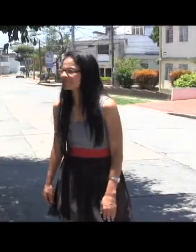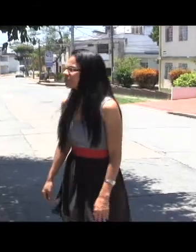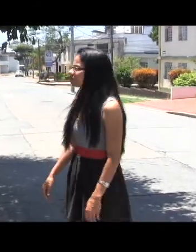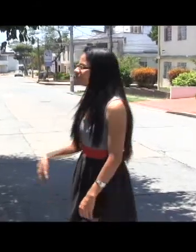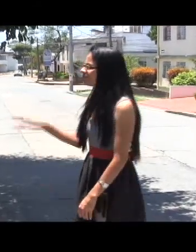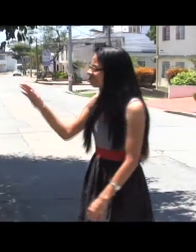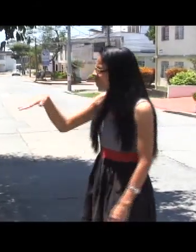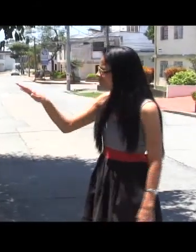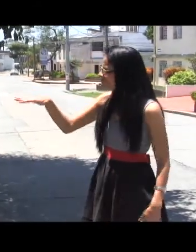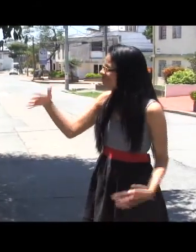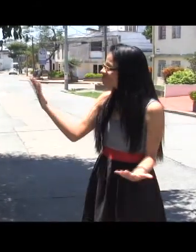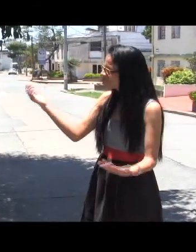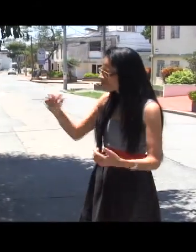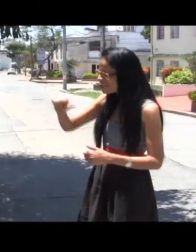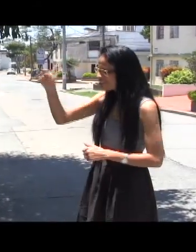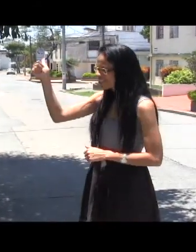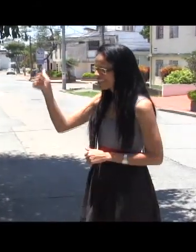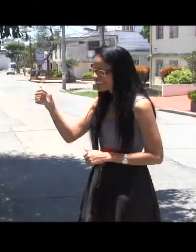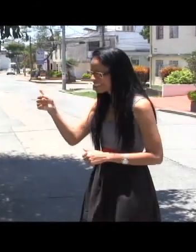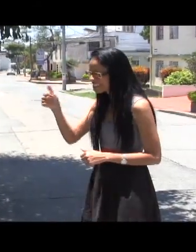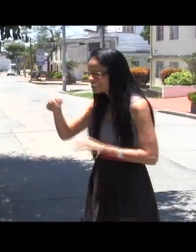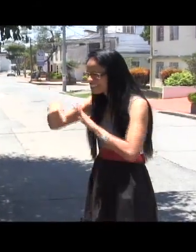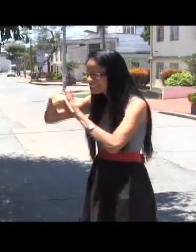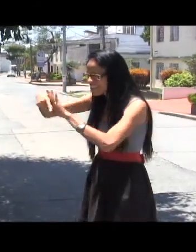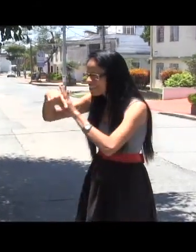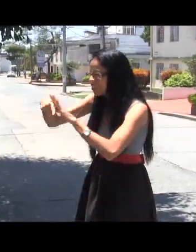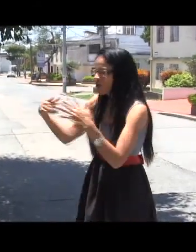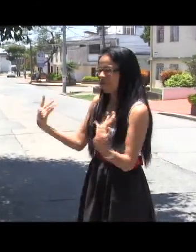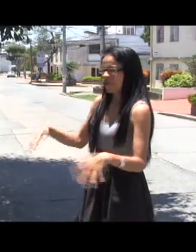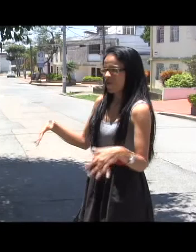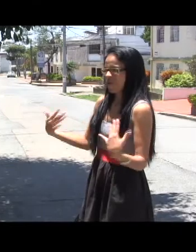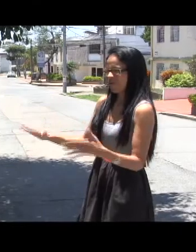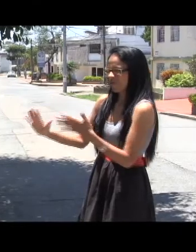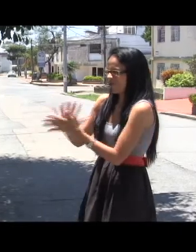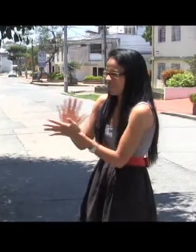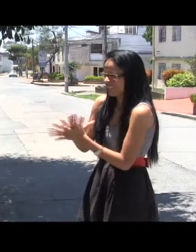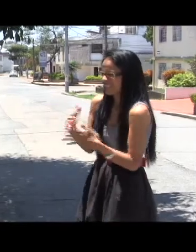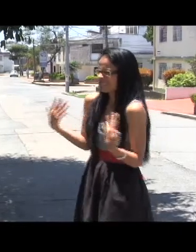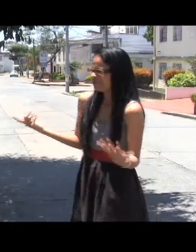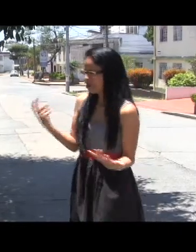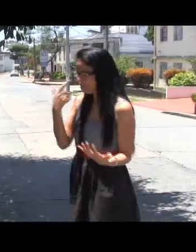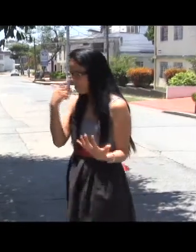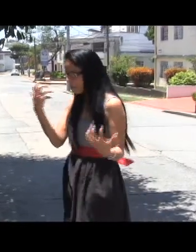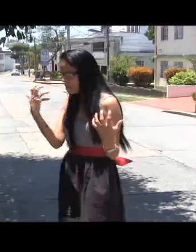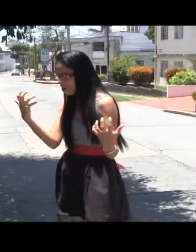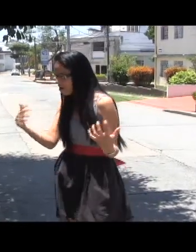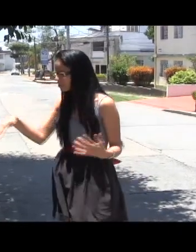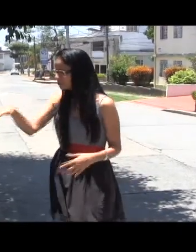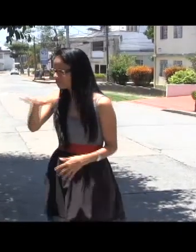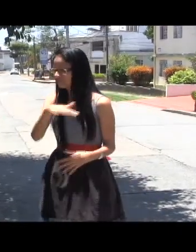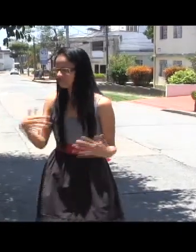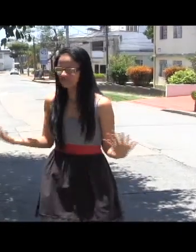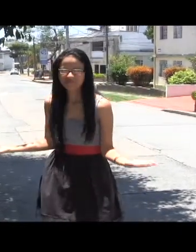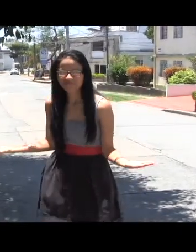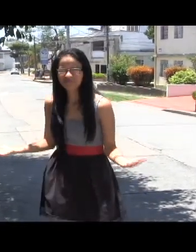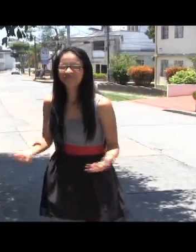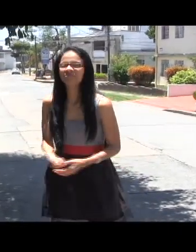cualquier otro idioma. Oye, pero tenemos otra nota, ¿verdad? Cuéntanos de qué se trata.